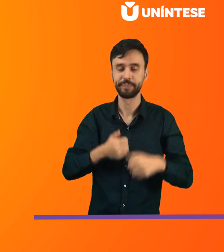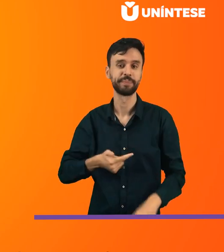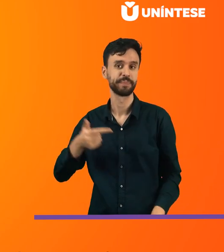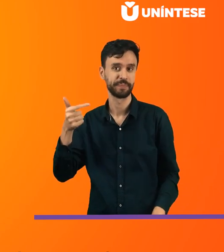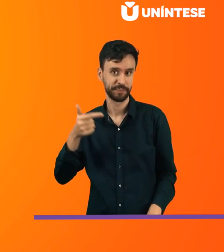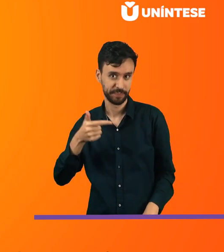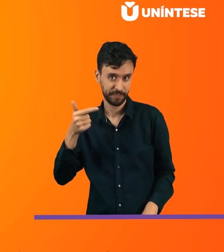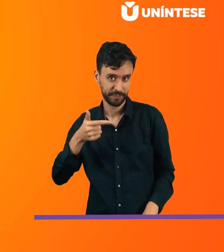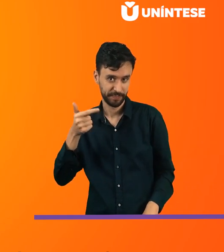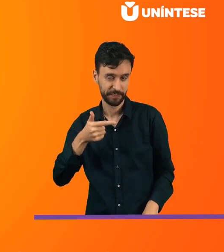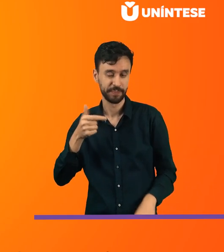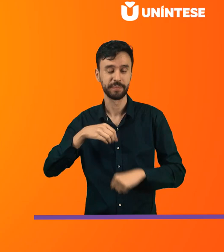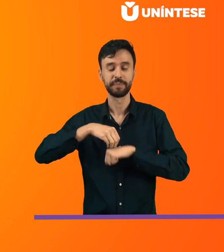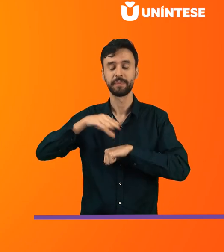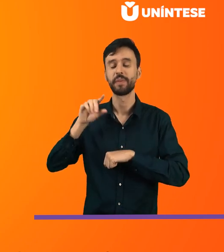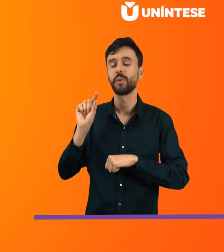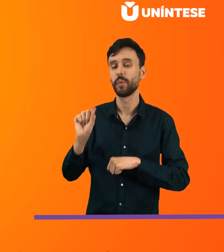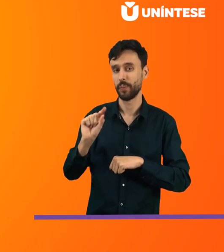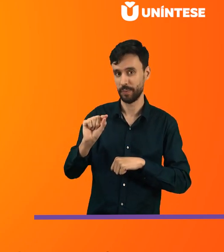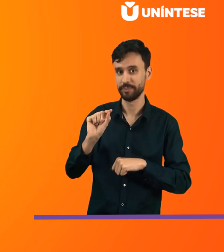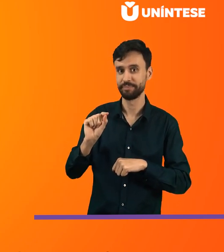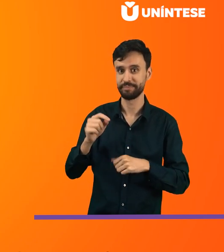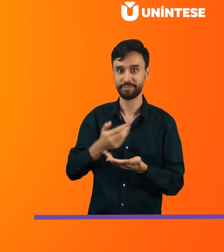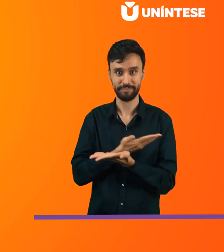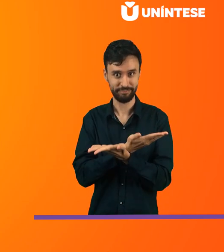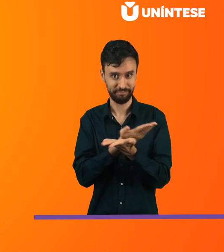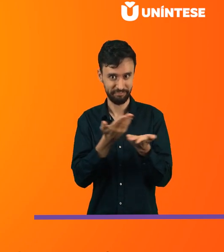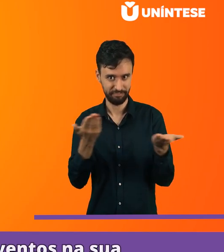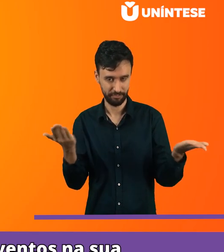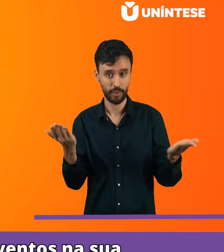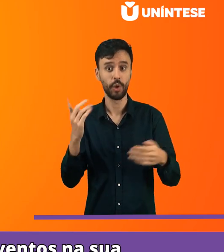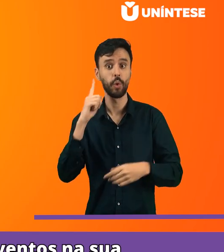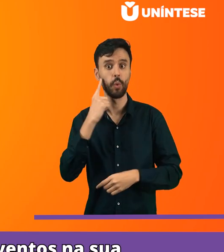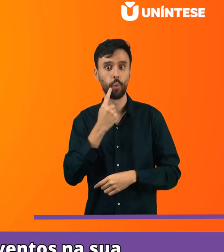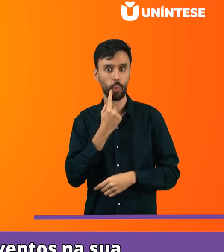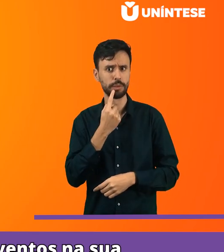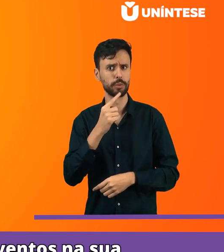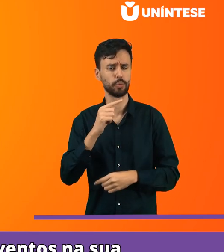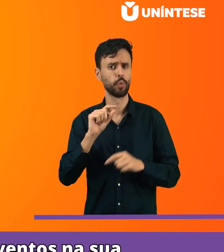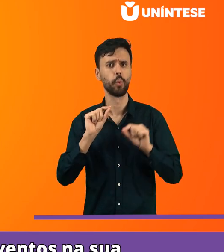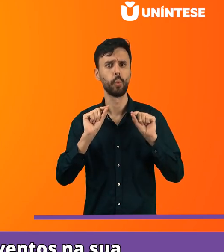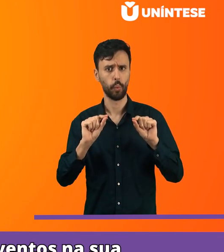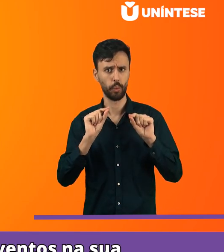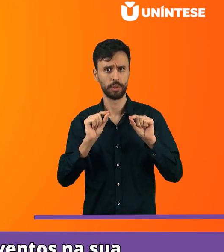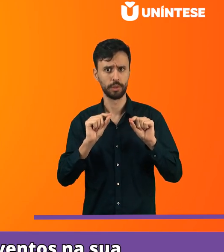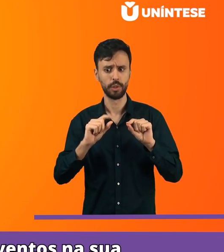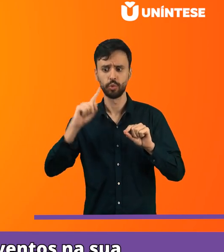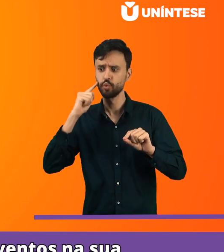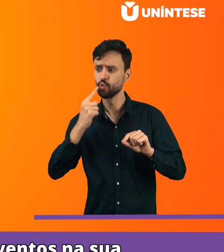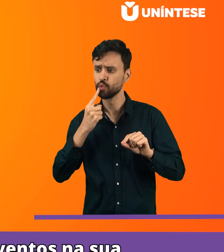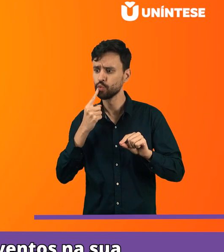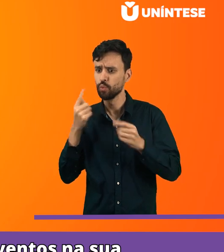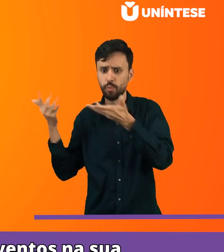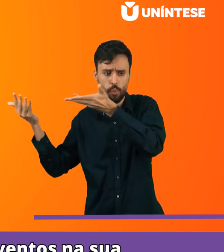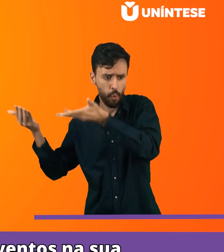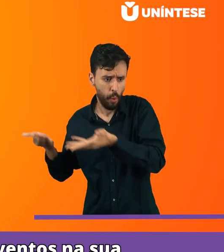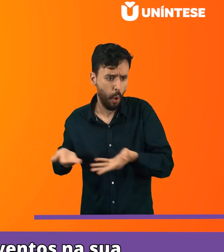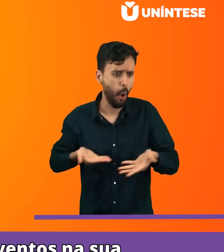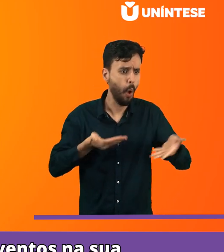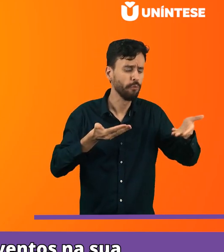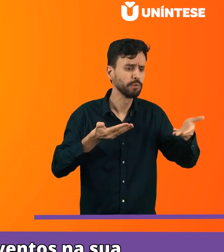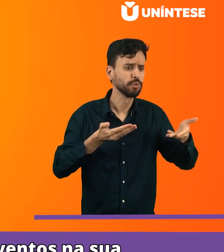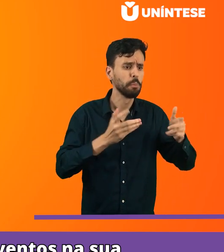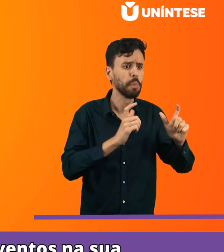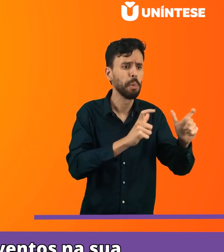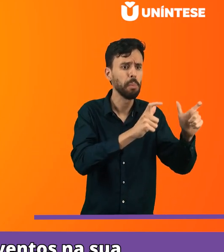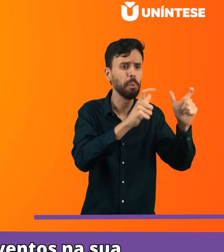Outra dica que nós temos para dar para vocês hoje é que você convide os surdos para os diferentes eventos